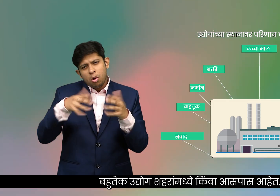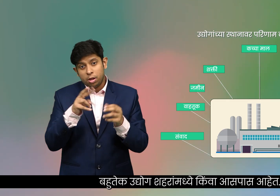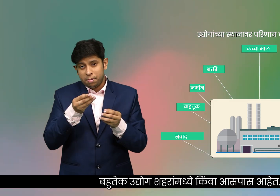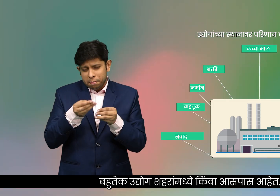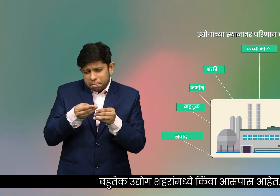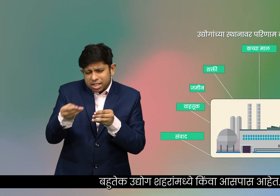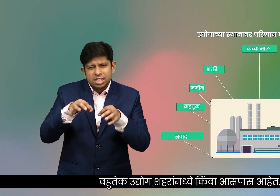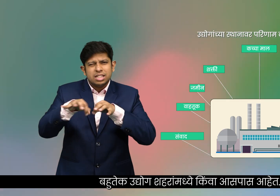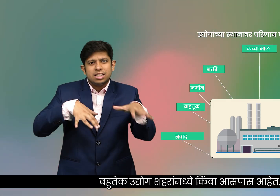होतात.